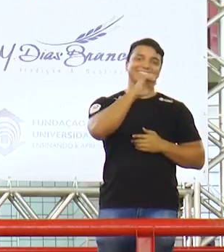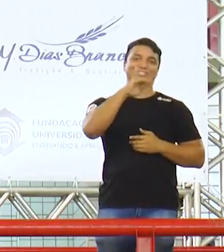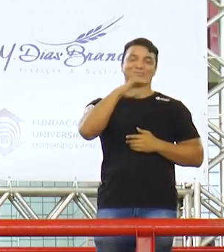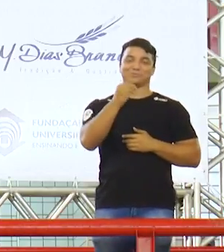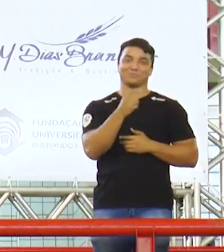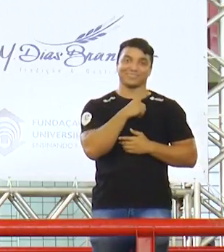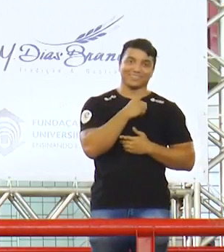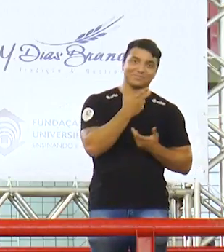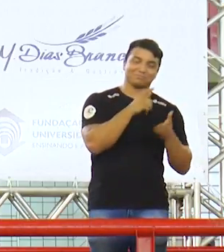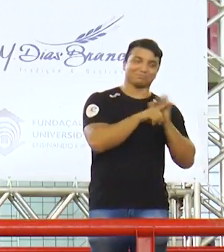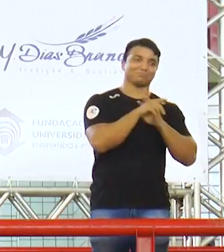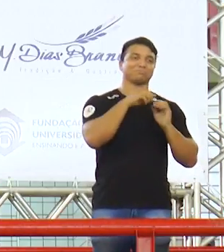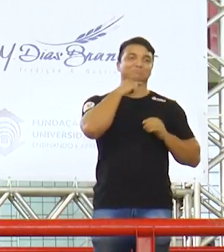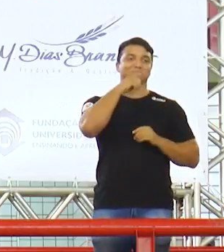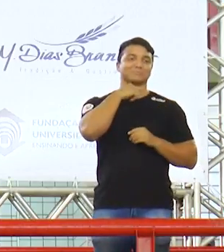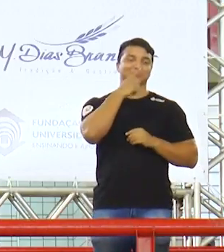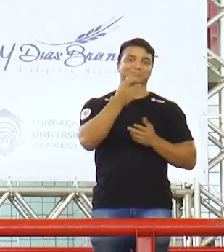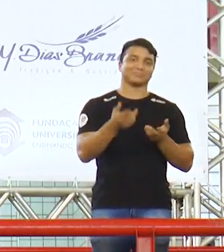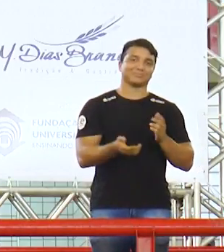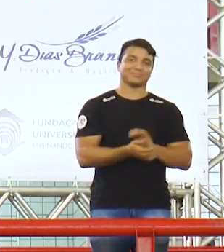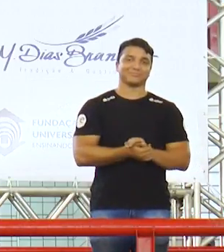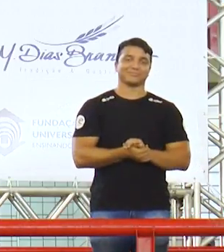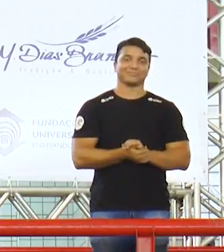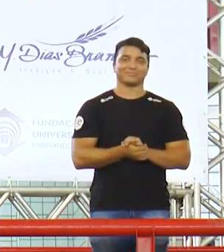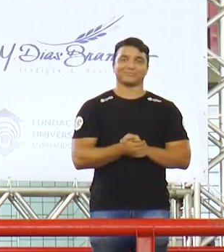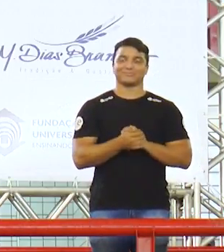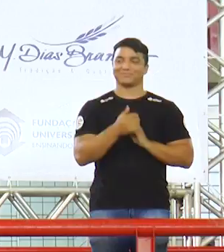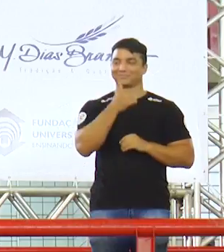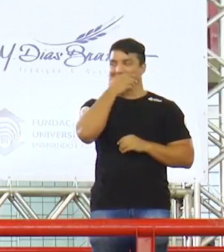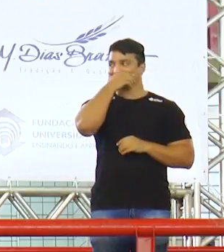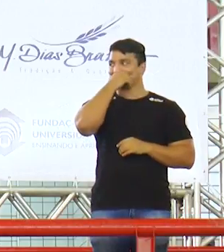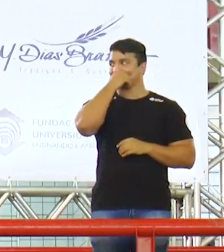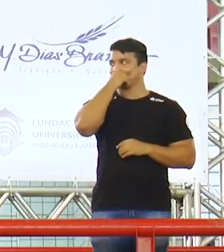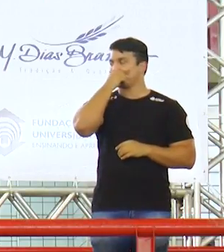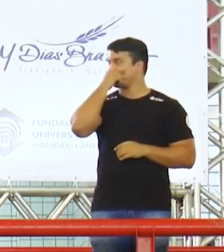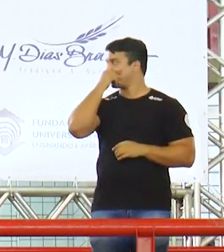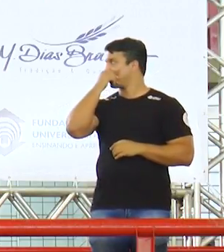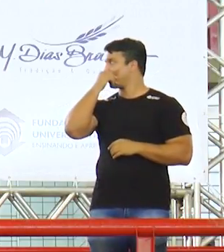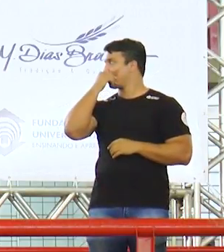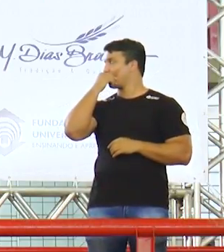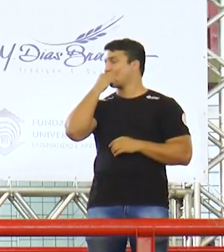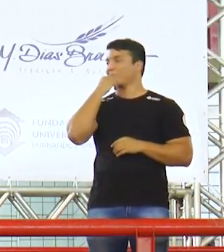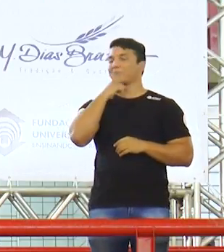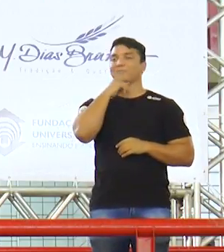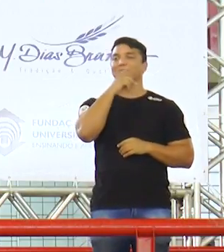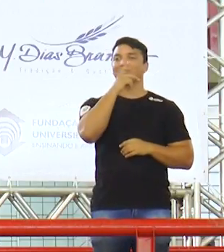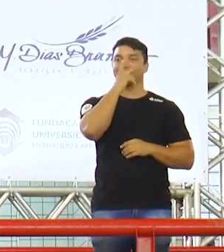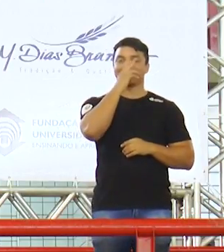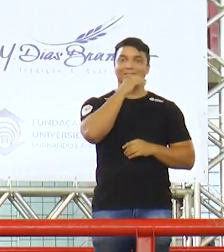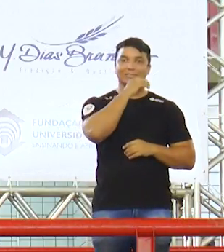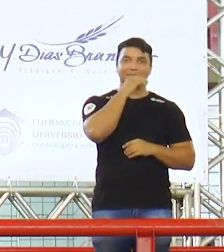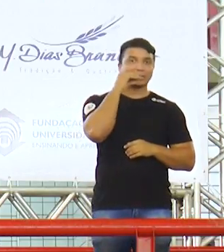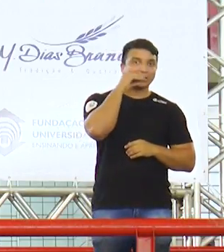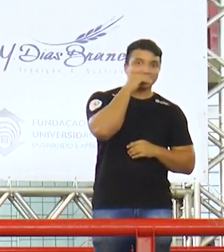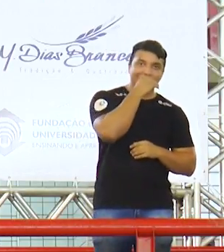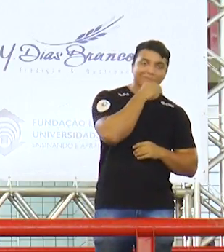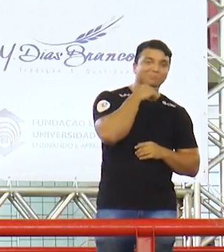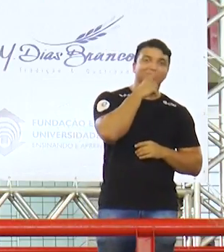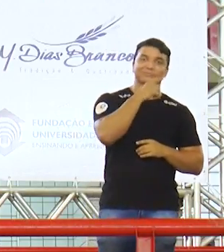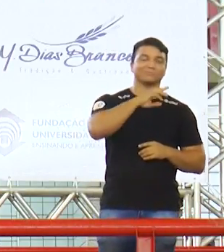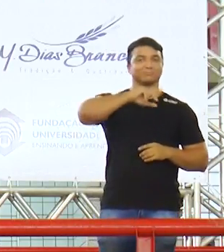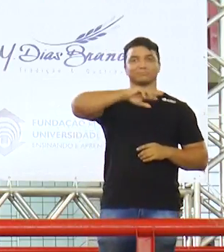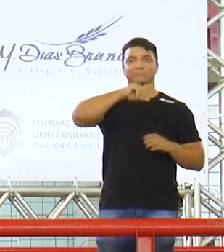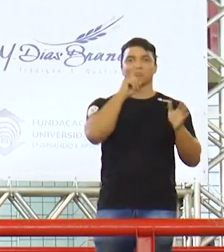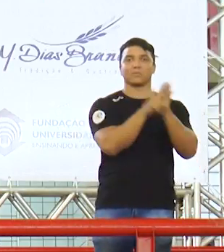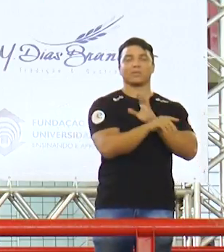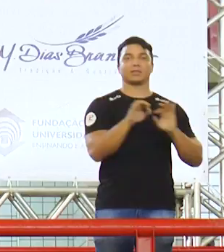vai. E depois ainda vai... Está quente, não vai fazer uma coisa dessas, pelo amor de